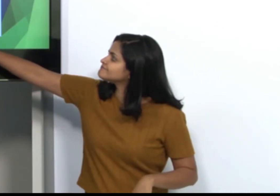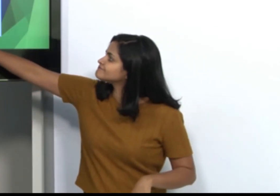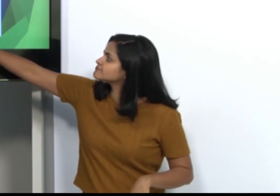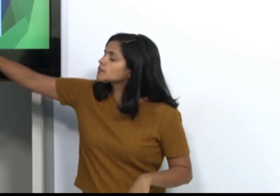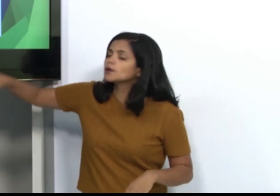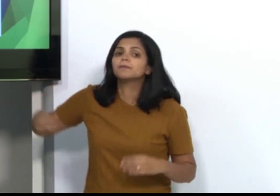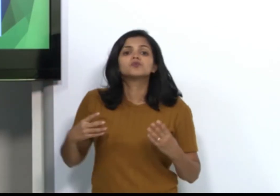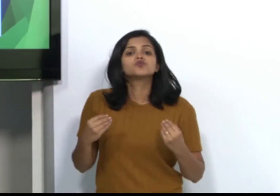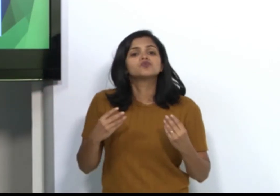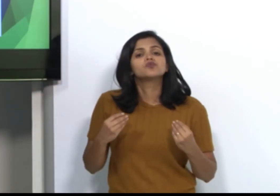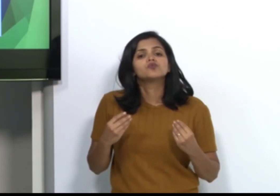Então, ali começa,